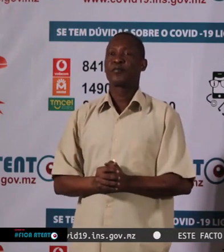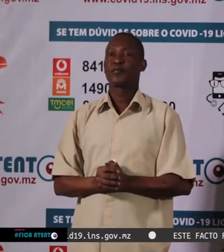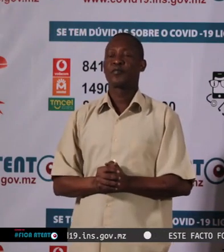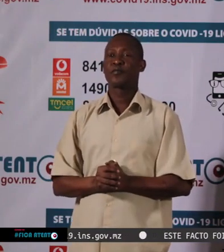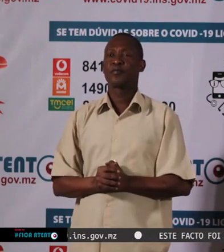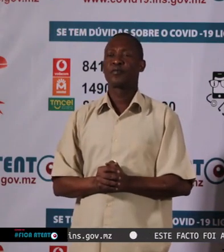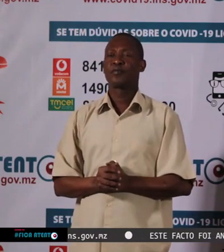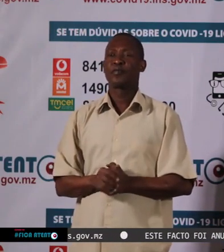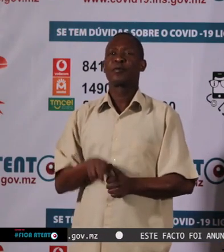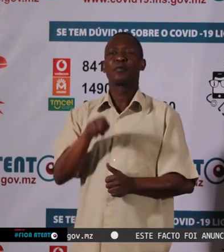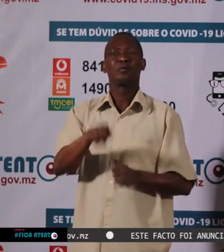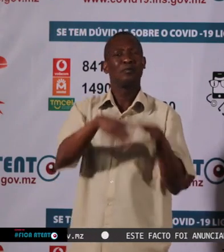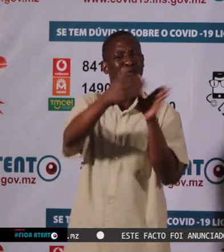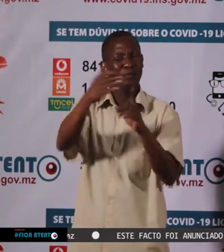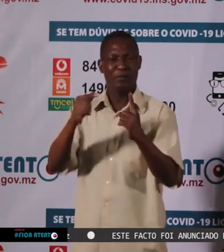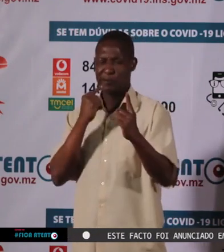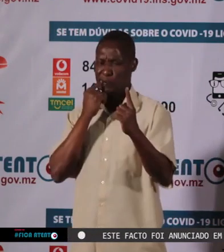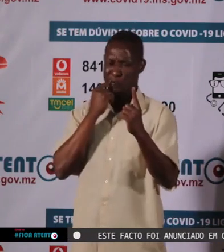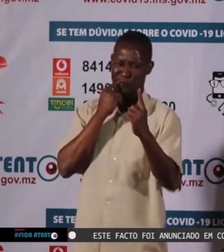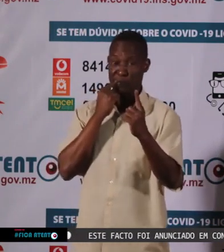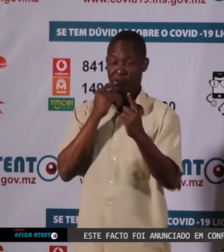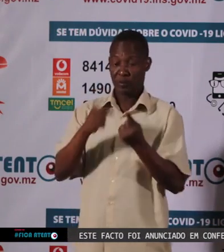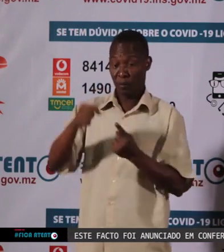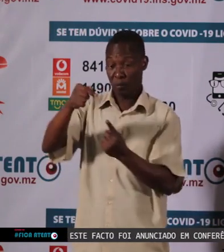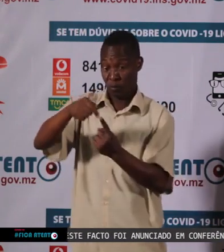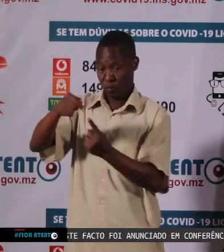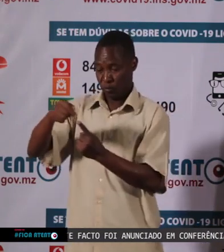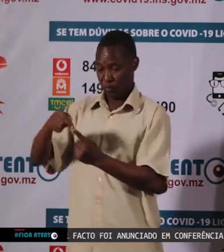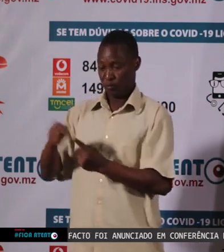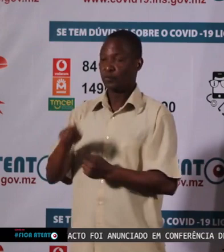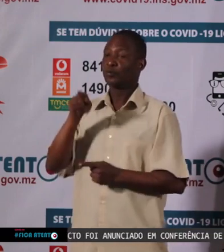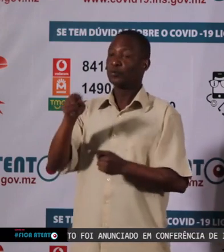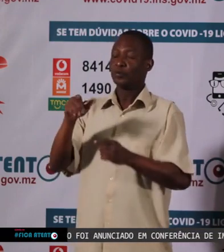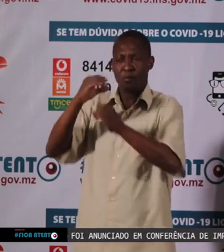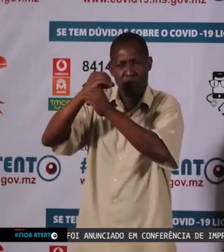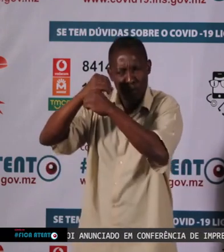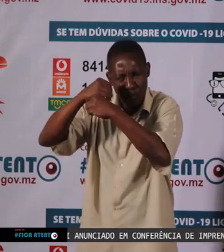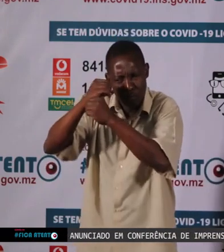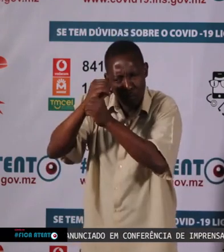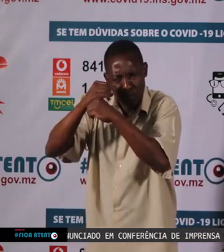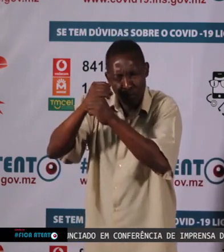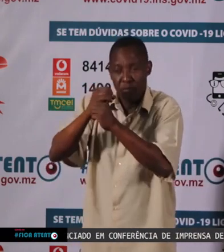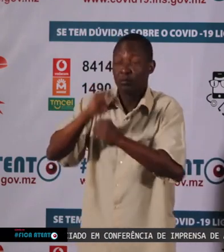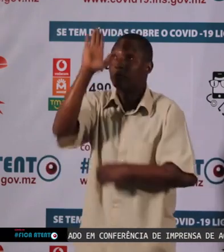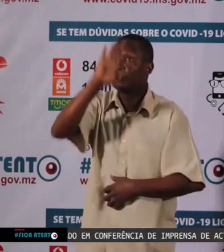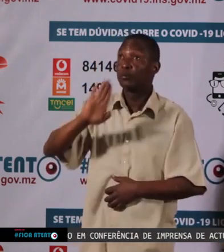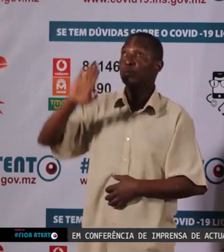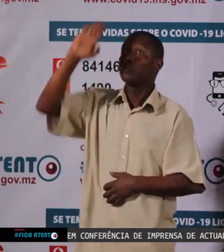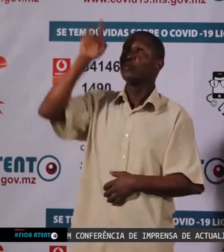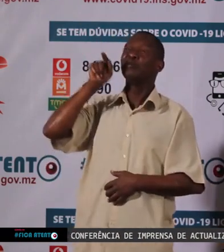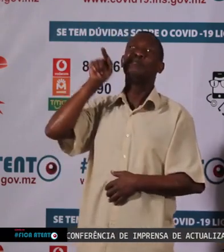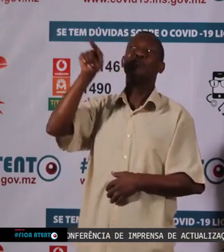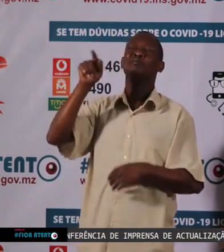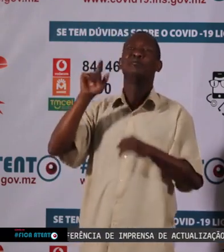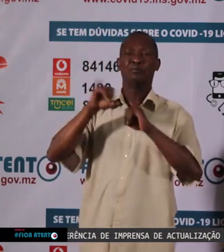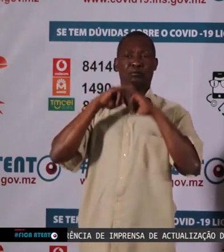Dos casos suspeitos testados no Laboratório Nacional do Instituto Nacional de